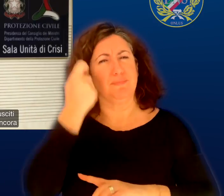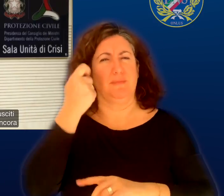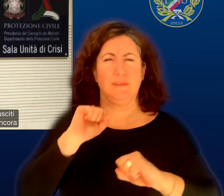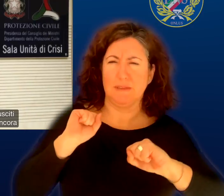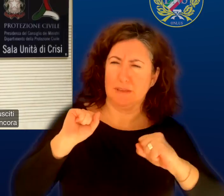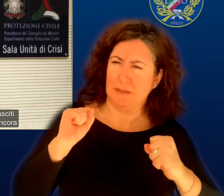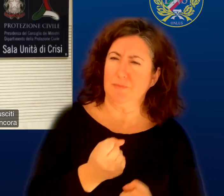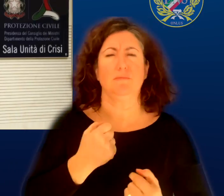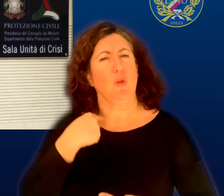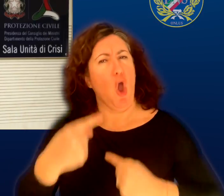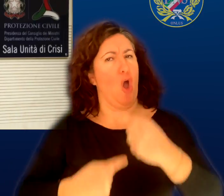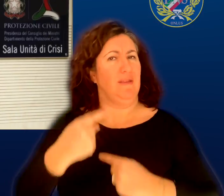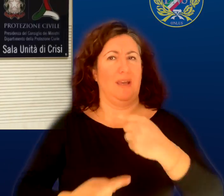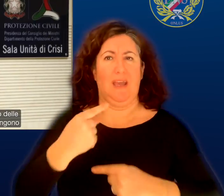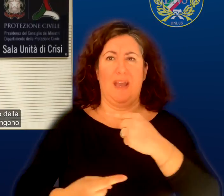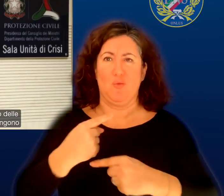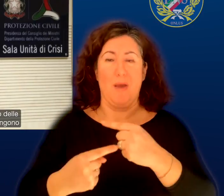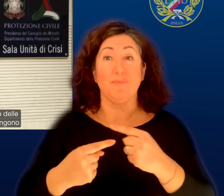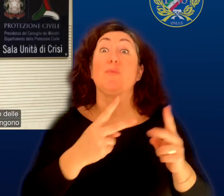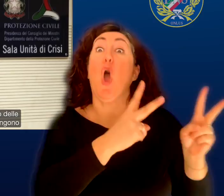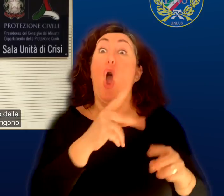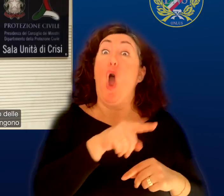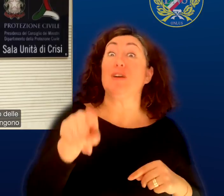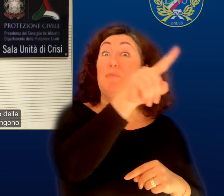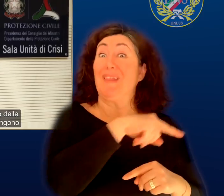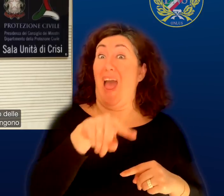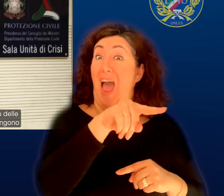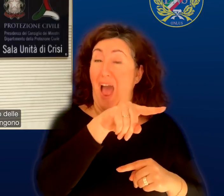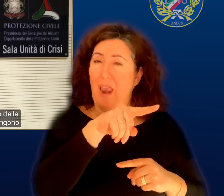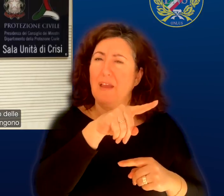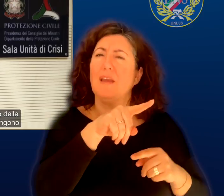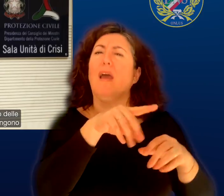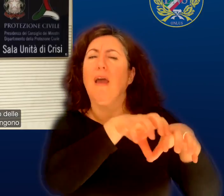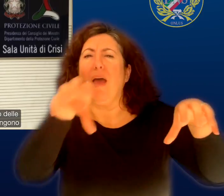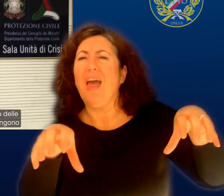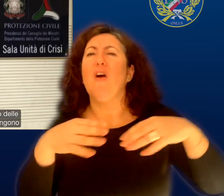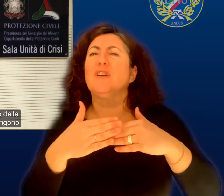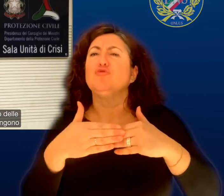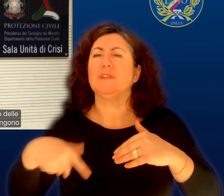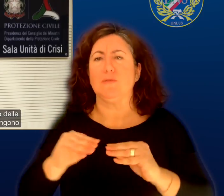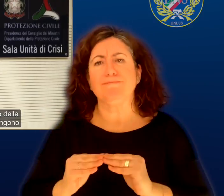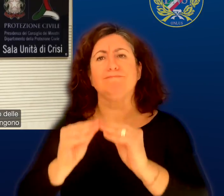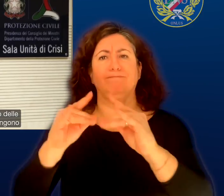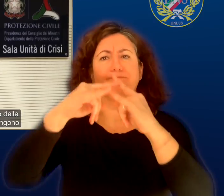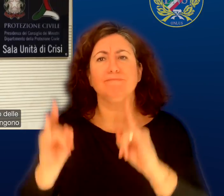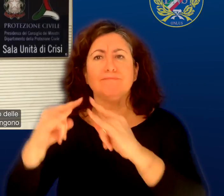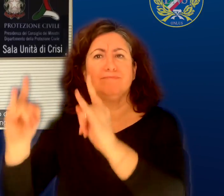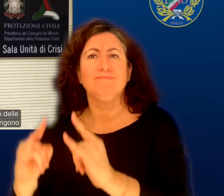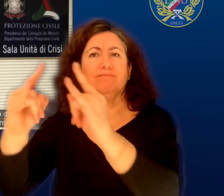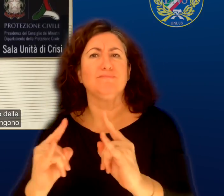questo grande sforzo e stiamo ancora continuando. Accanto agli ospedali stiamo allestendo delle strutture